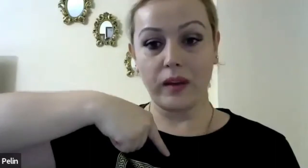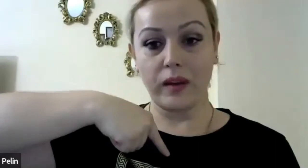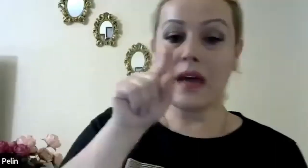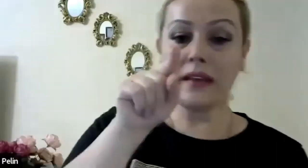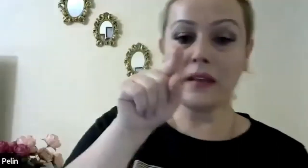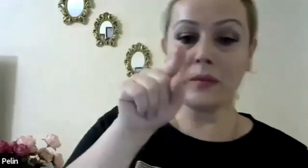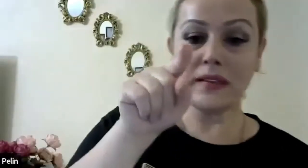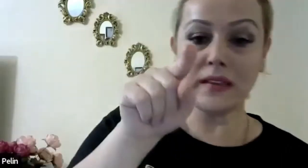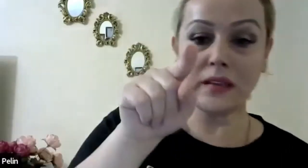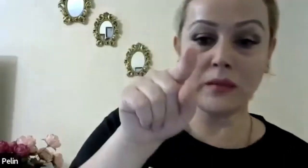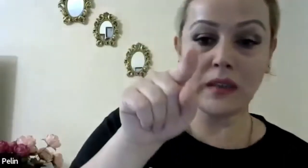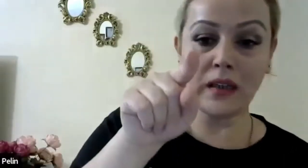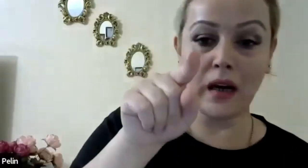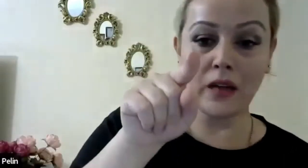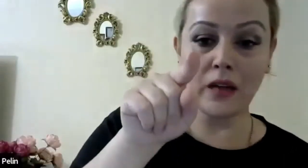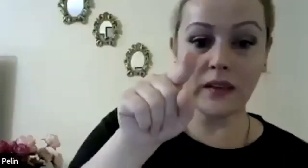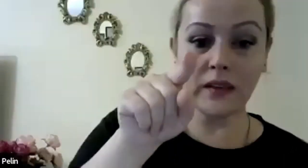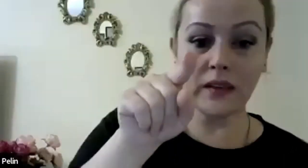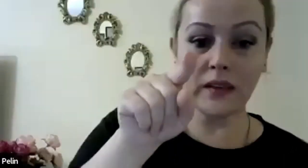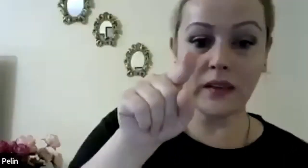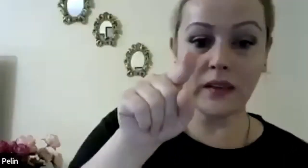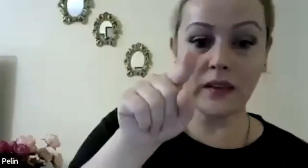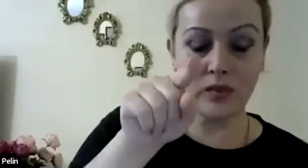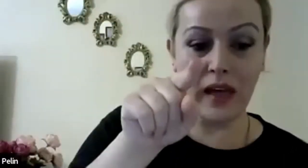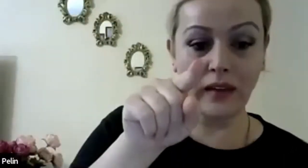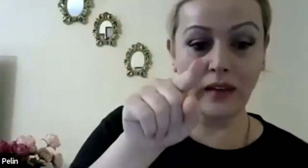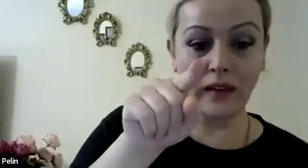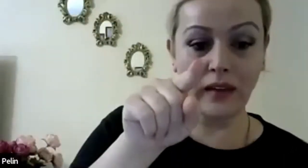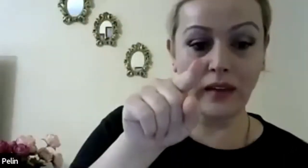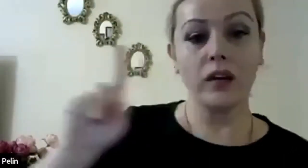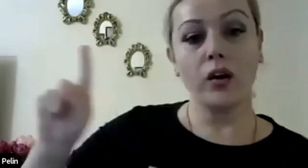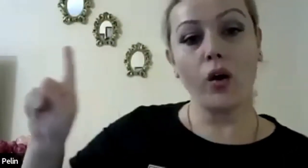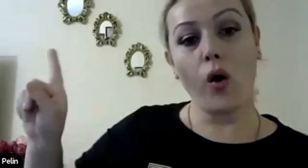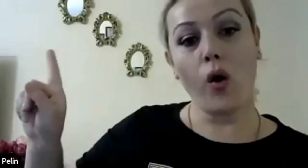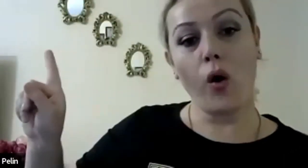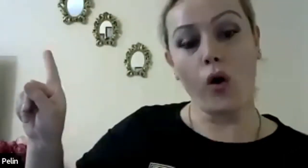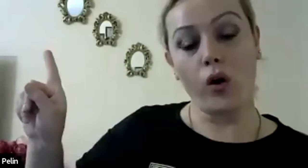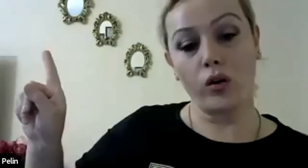Sen demek istediğimde karşımdaki kişiyi gösteriyorum. Sen, o.